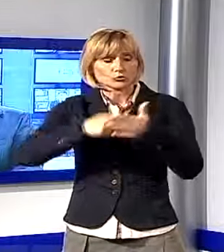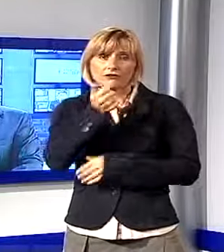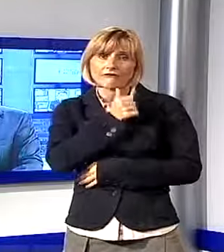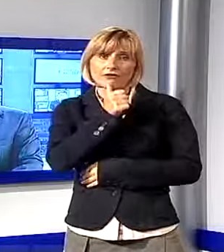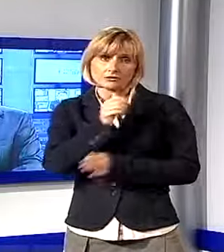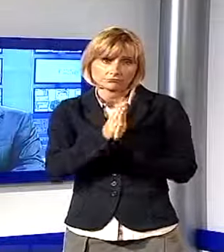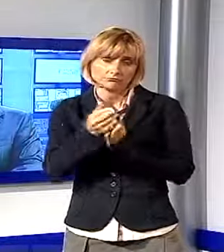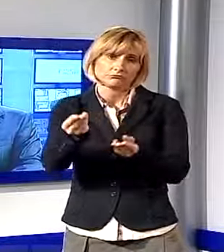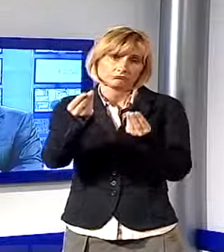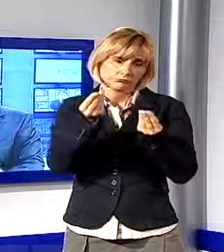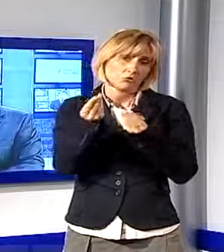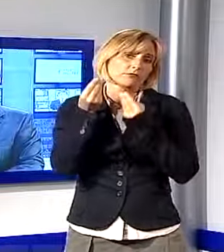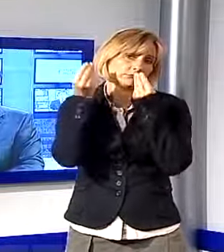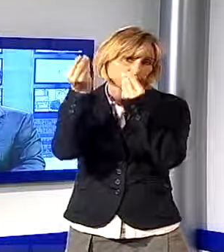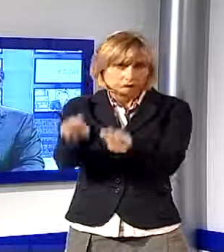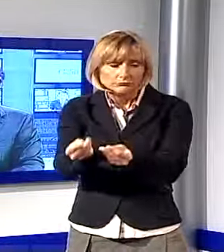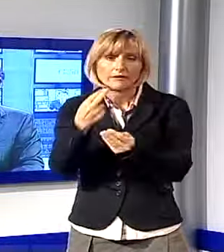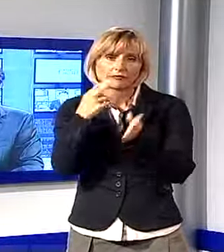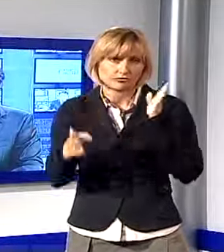consegnarle fornendo ogni elemento utile.